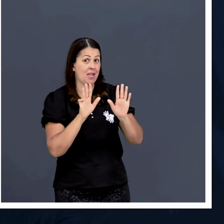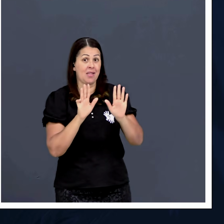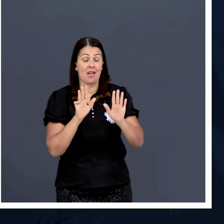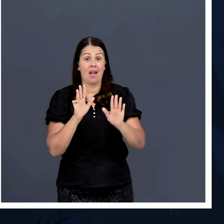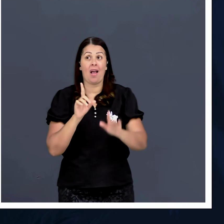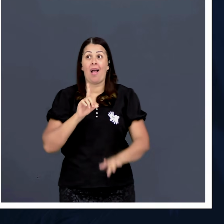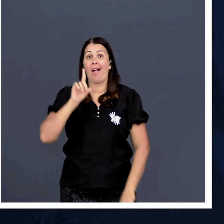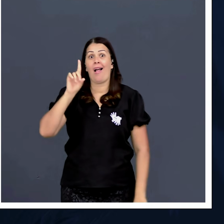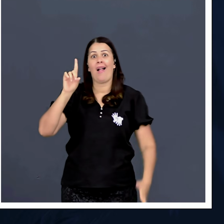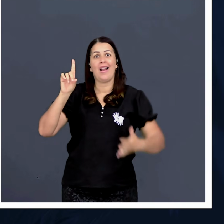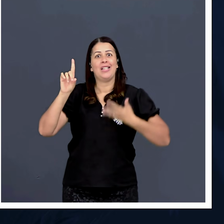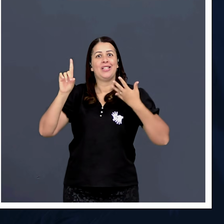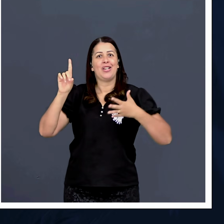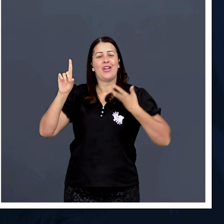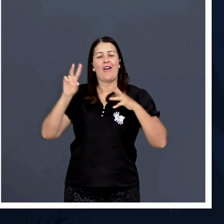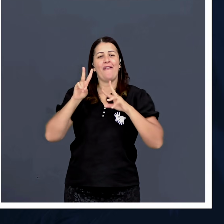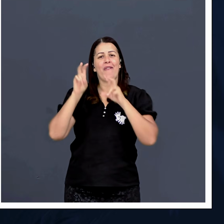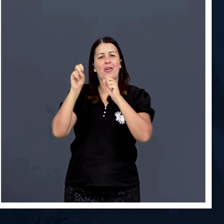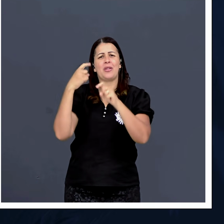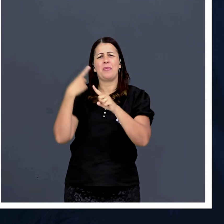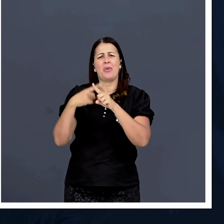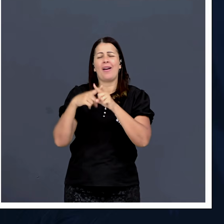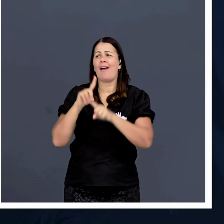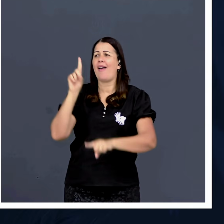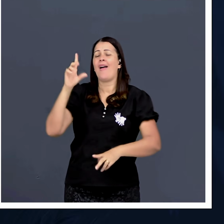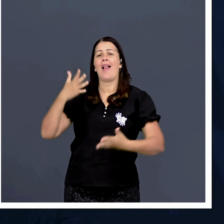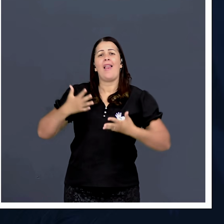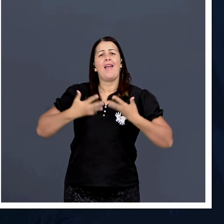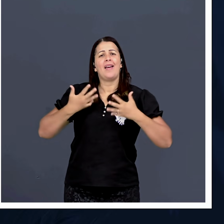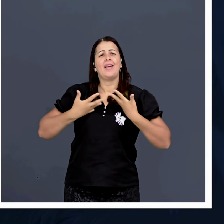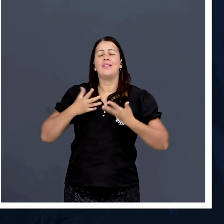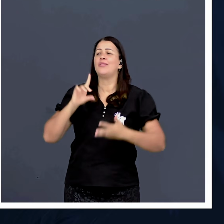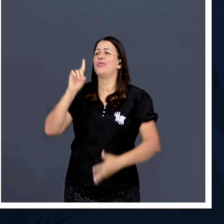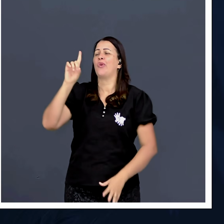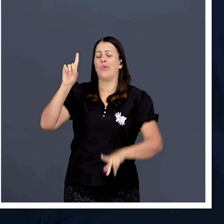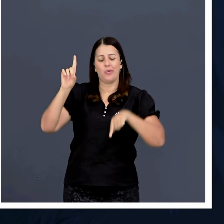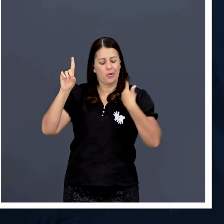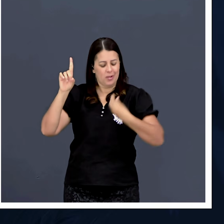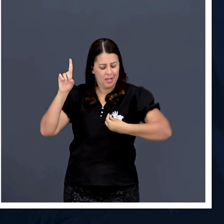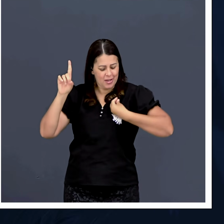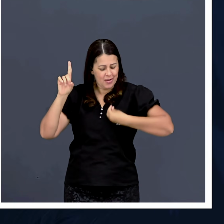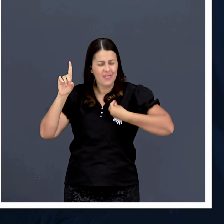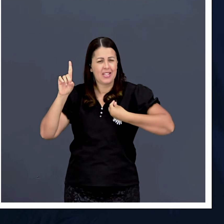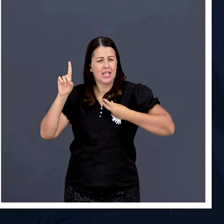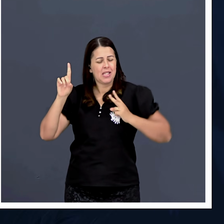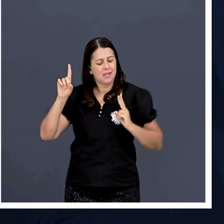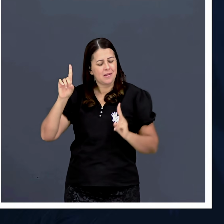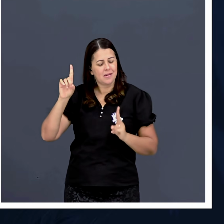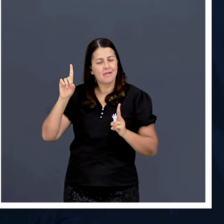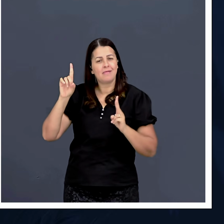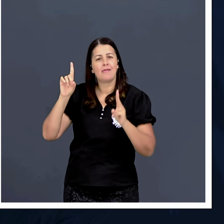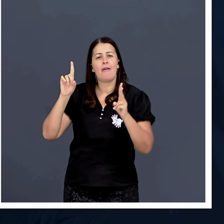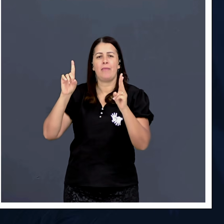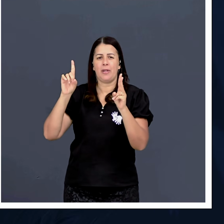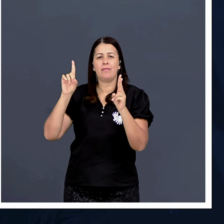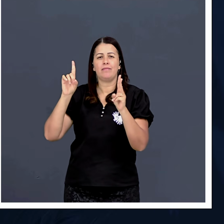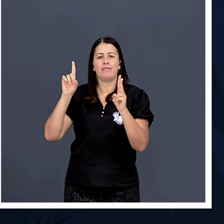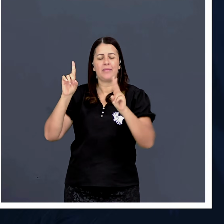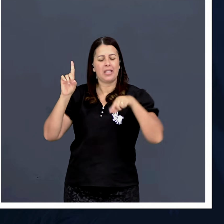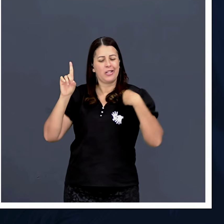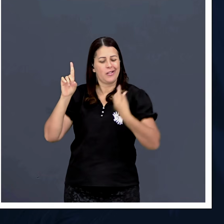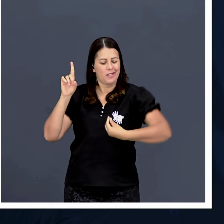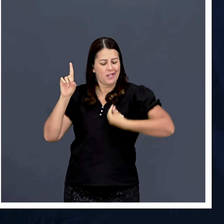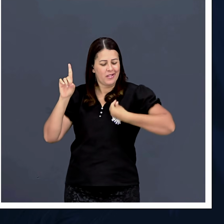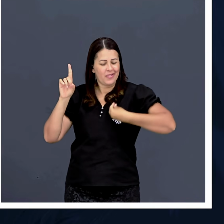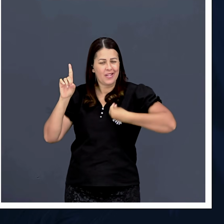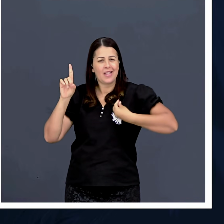Senhor é a nossa força, porque ela é uma alegria que está na nossa vida de maneira constante. Ela está na nossa